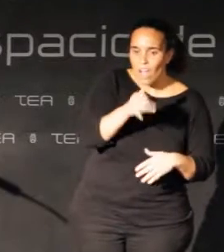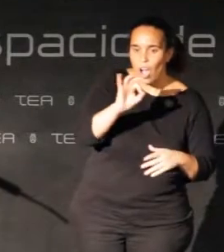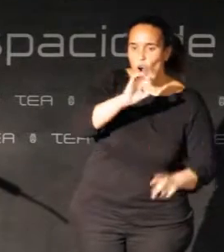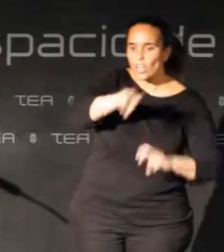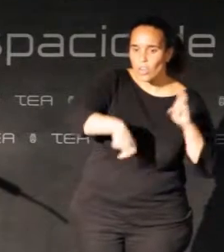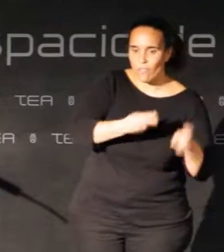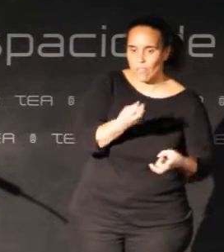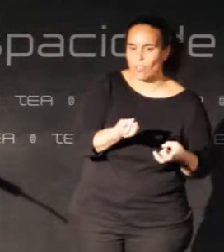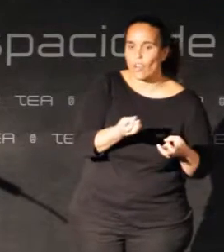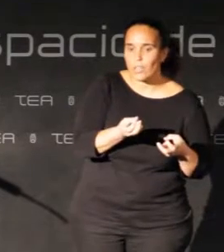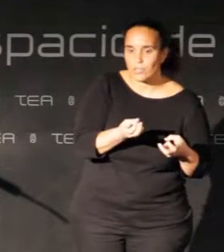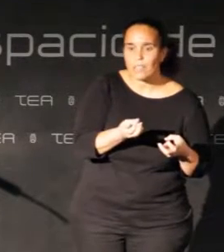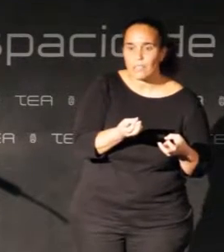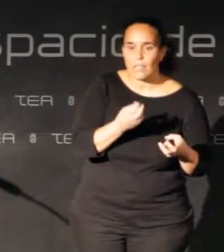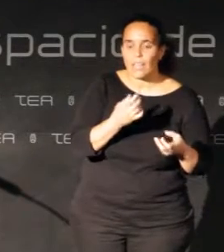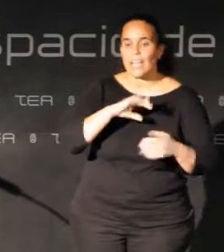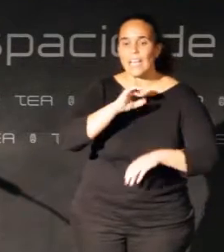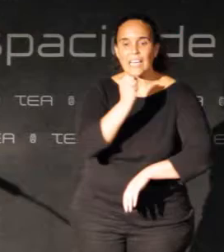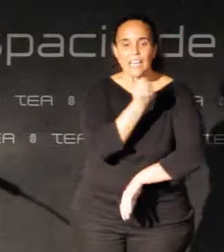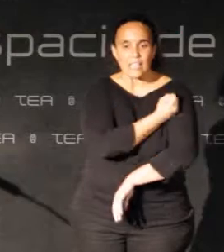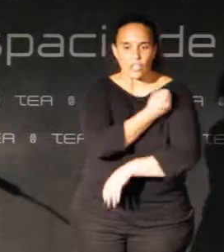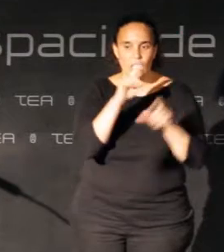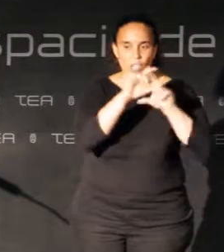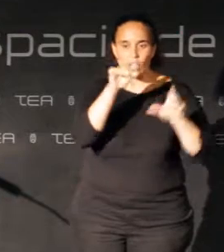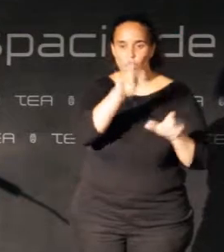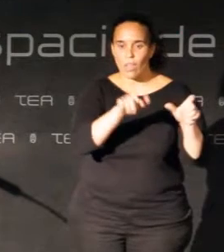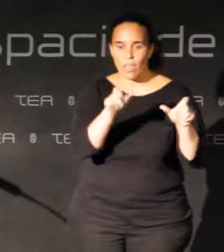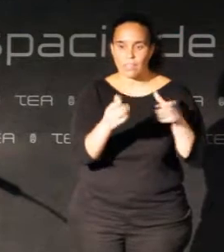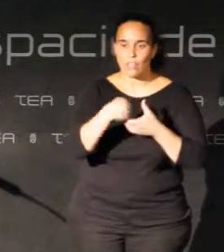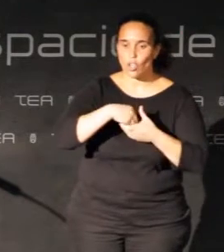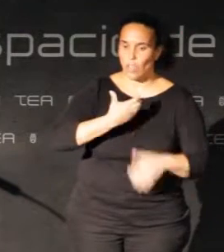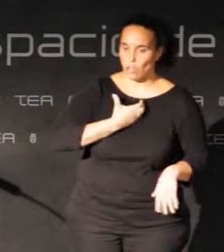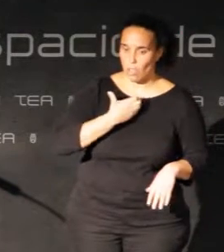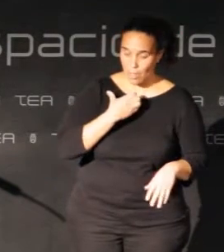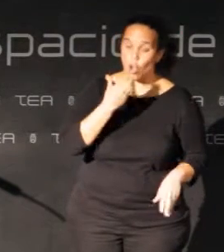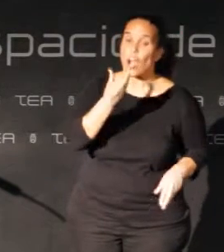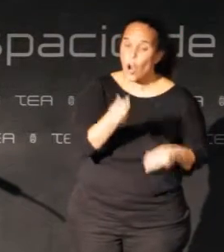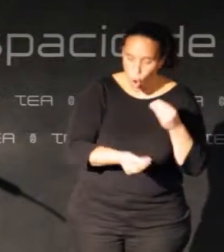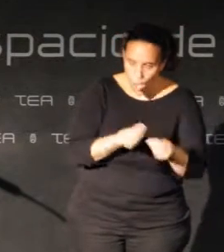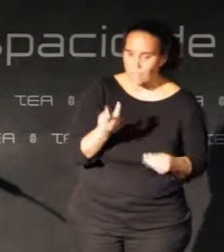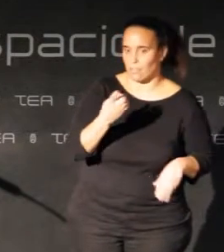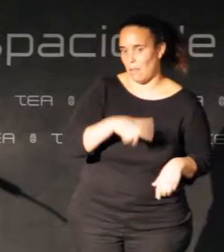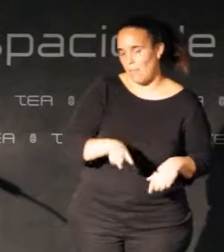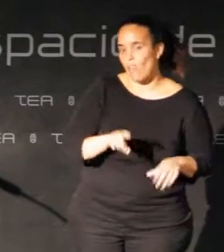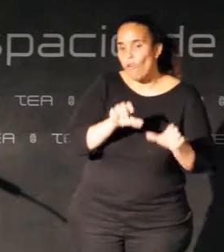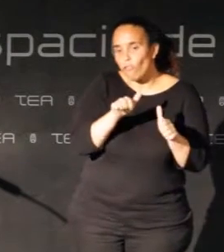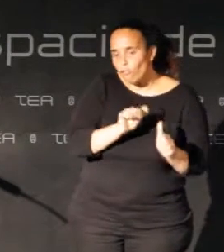renovaciones del registro de entidades ciudadanas del ayuntamiento, también se realice todos los